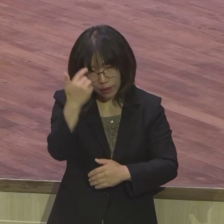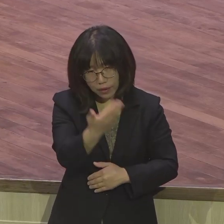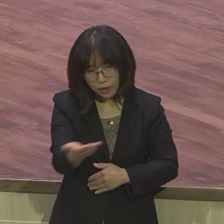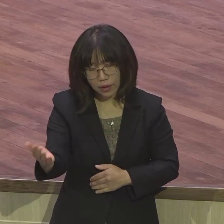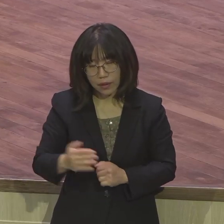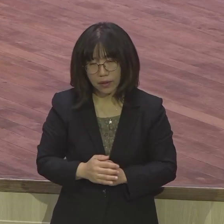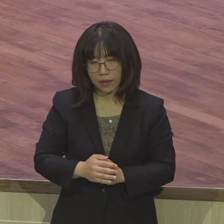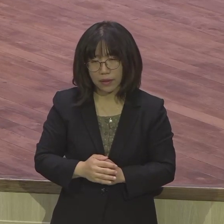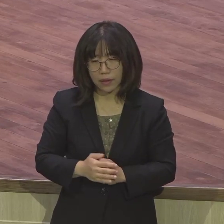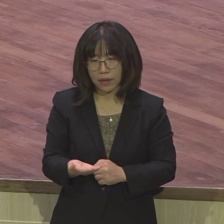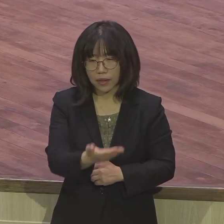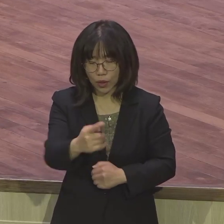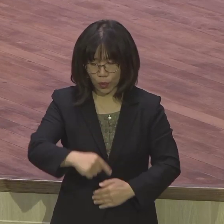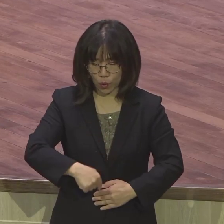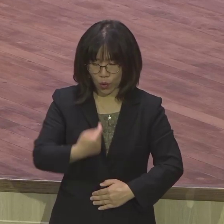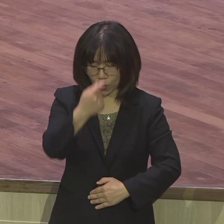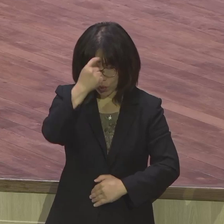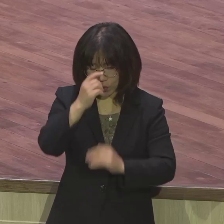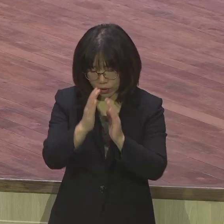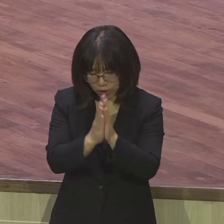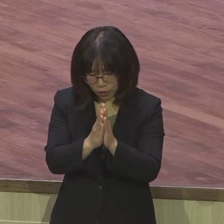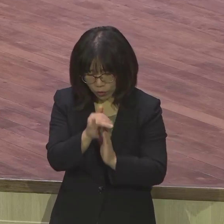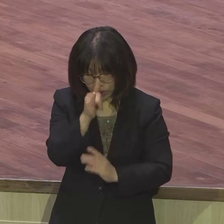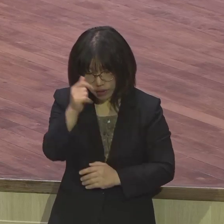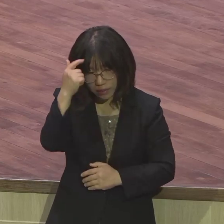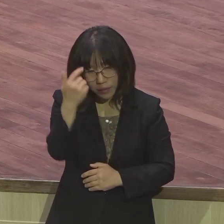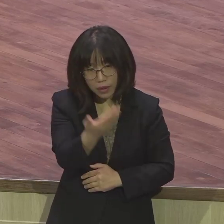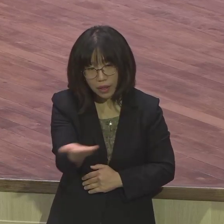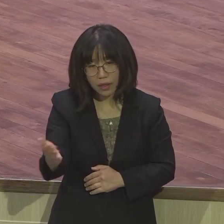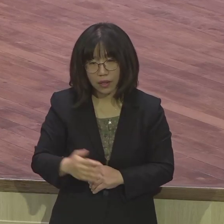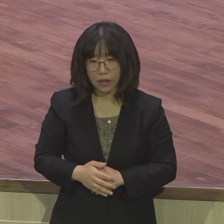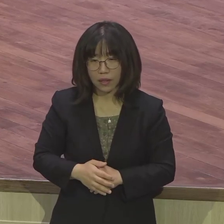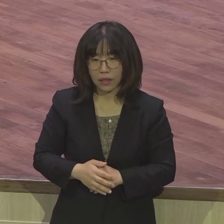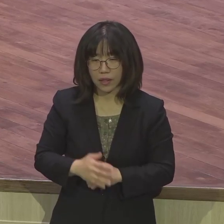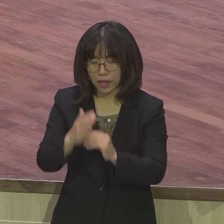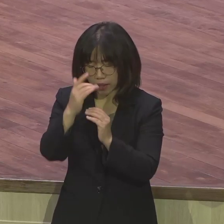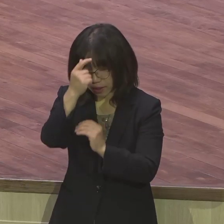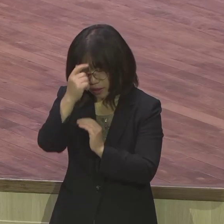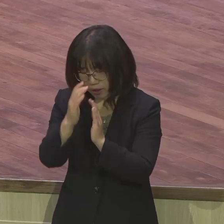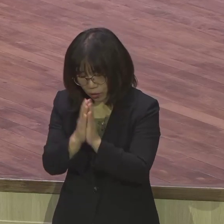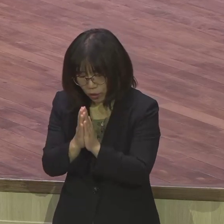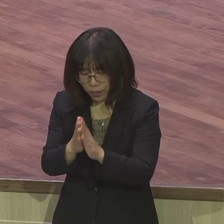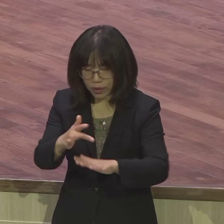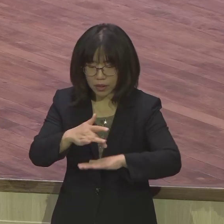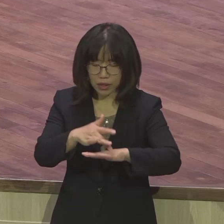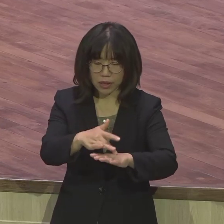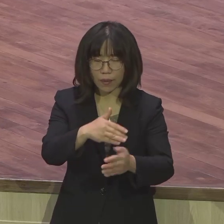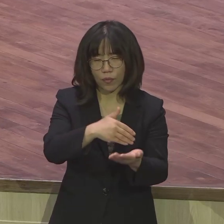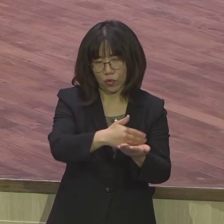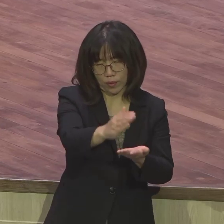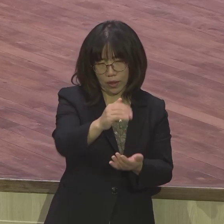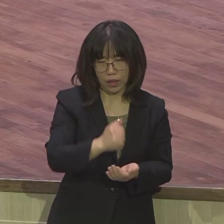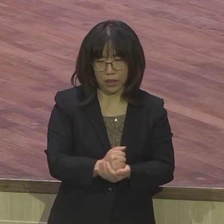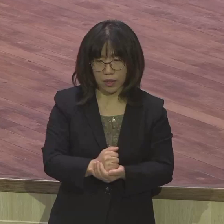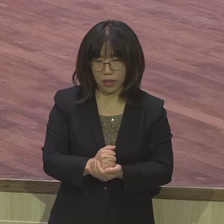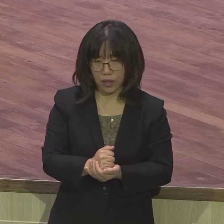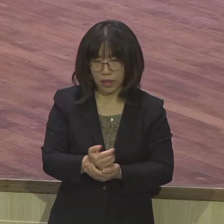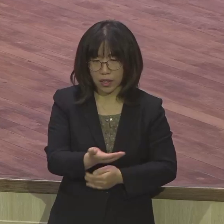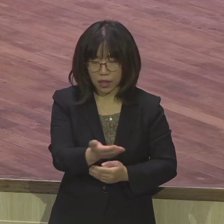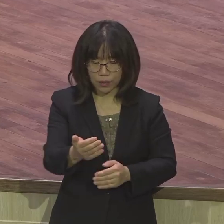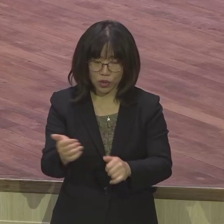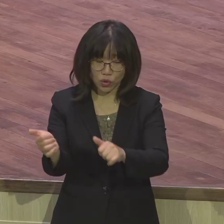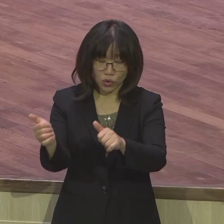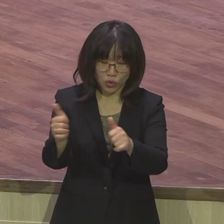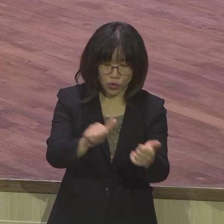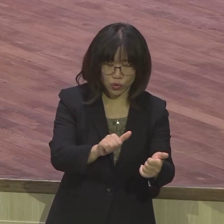세면 음성을 듣고 계셔요? 그러면 흑암은 물러가게 되어 있습니다. 음부의 권세도 물러가게 되어 있습니다. 죽음의 권세도 여러분을 이길